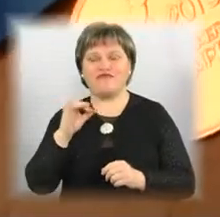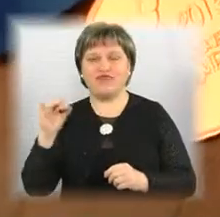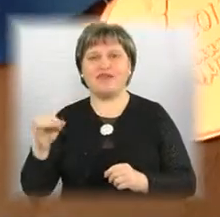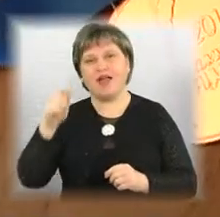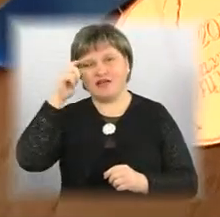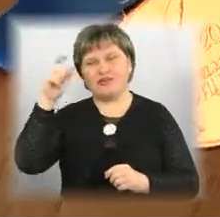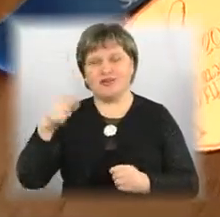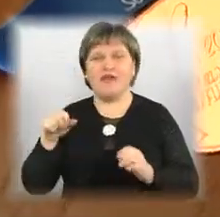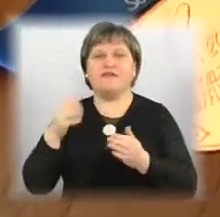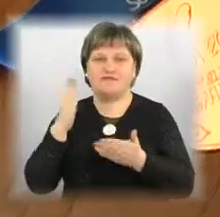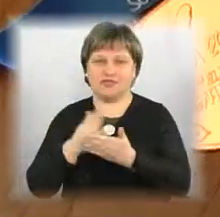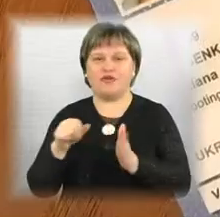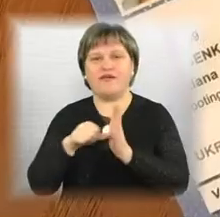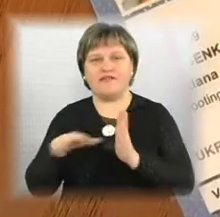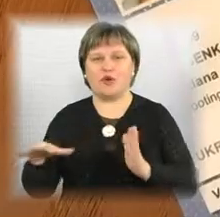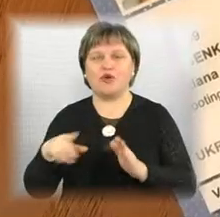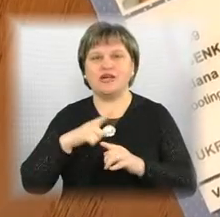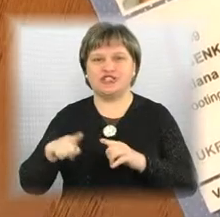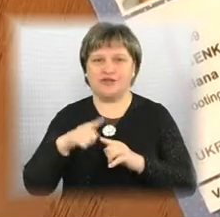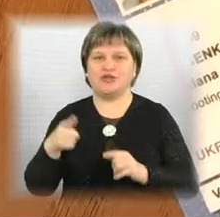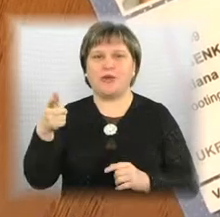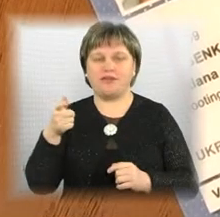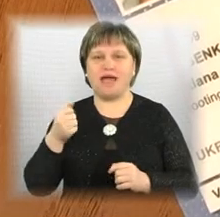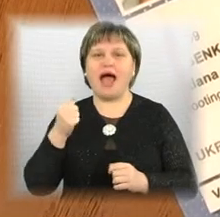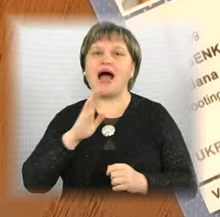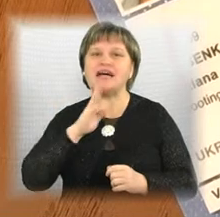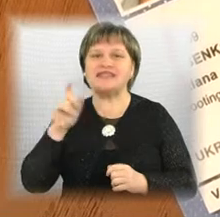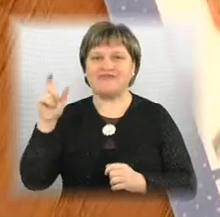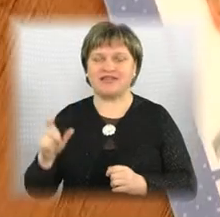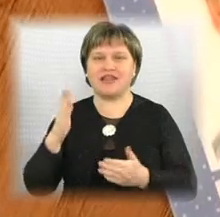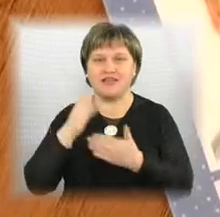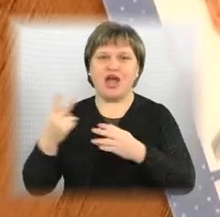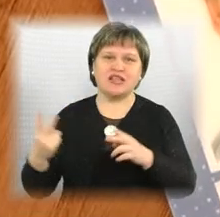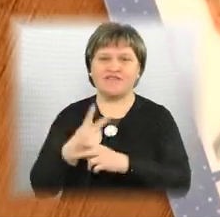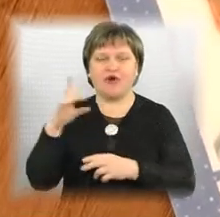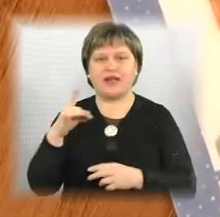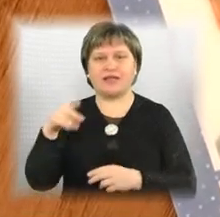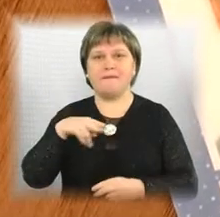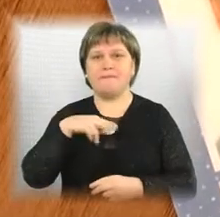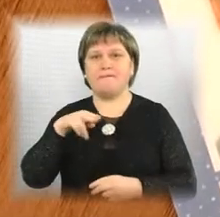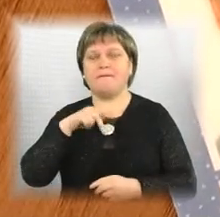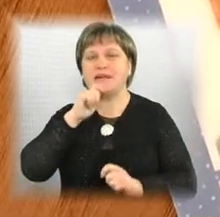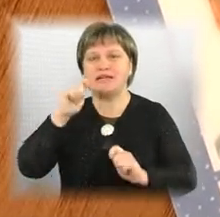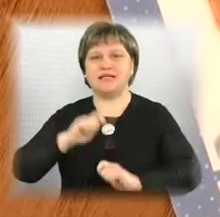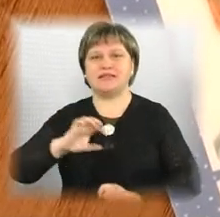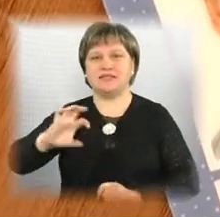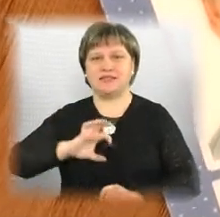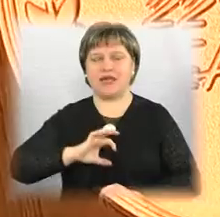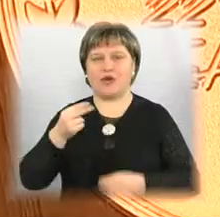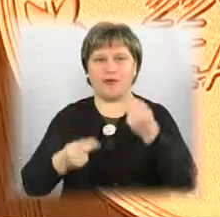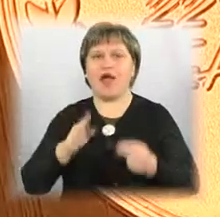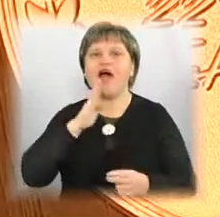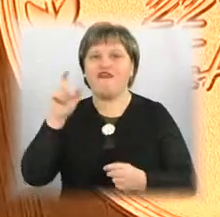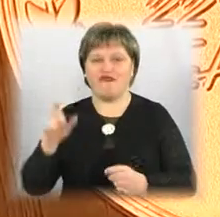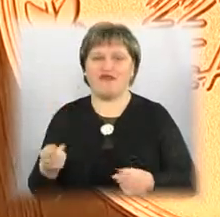світовий рекорд зі стрільби із швидкісного пістолета. А Світлана стала двократним призером ігор. Саме вона принесла